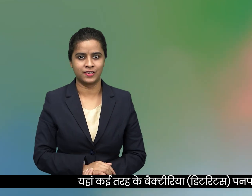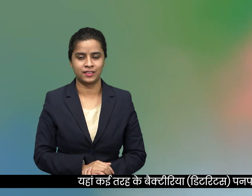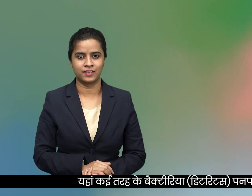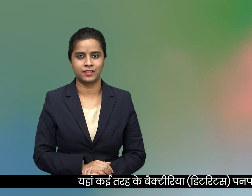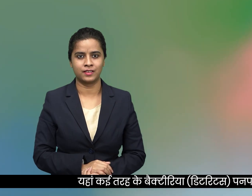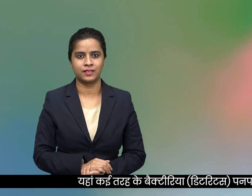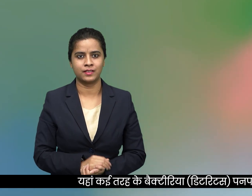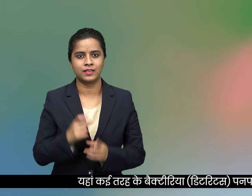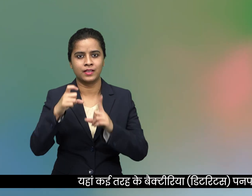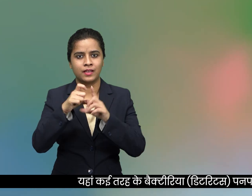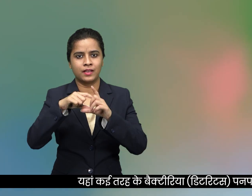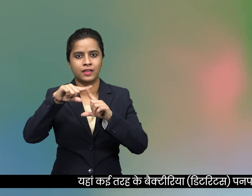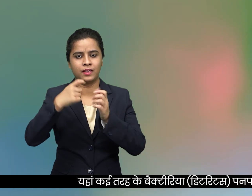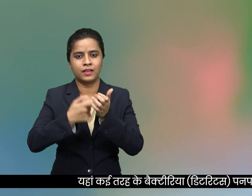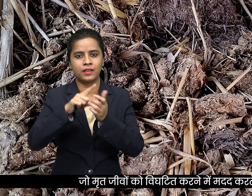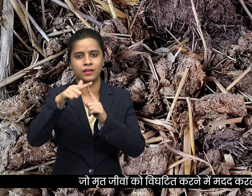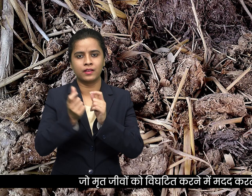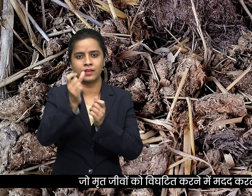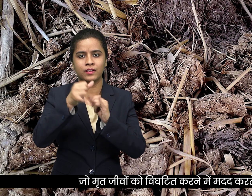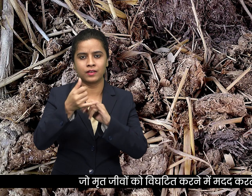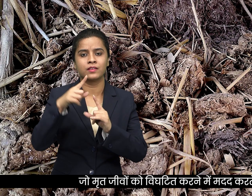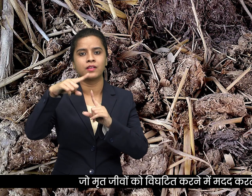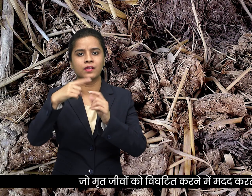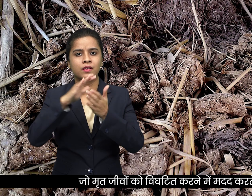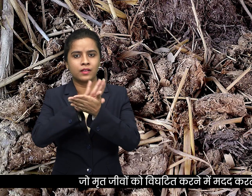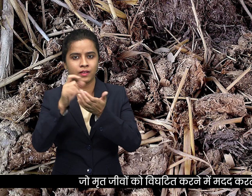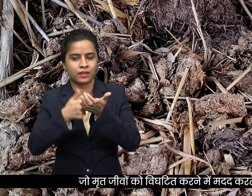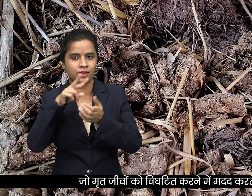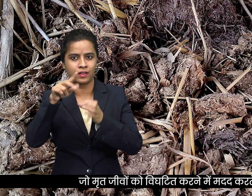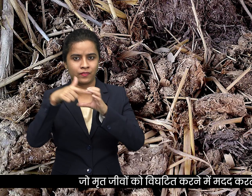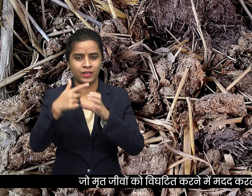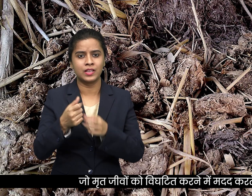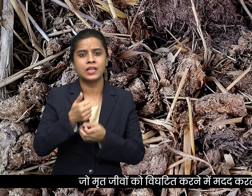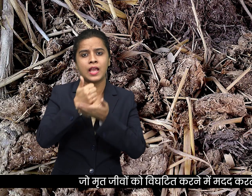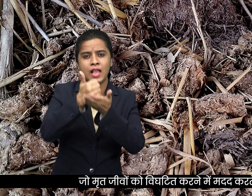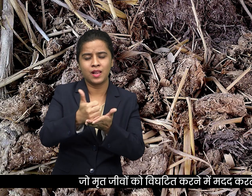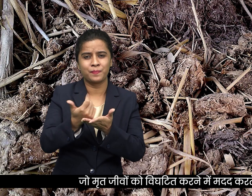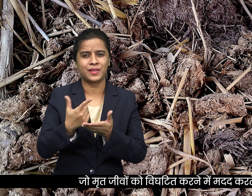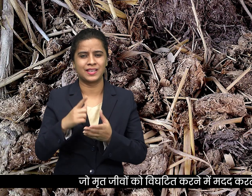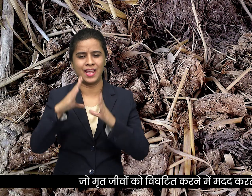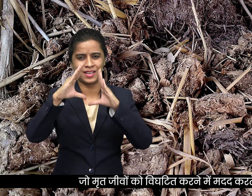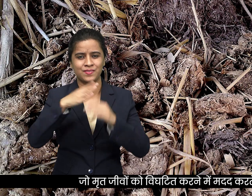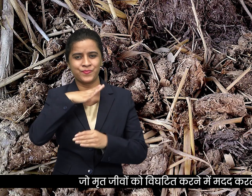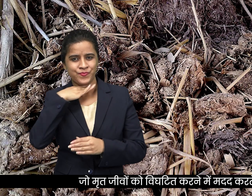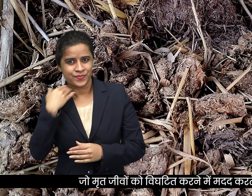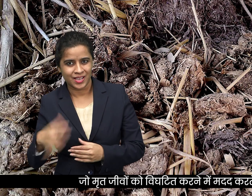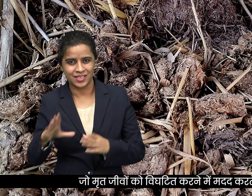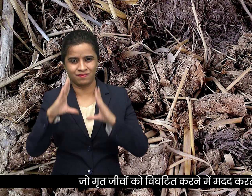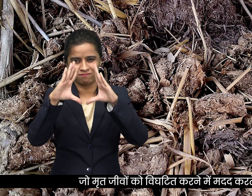डेंटेरिटस पनपते हैं जो मृत जीवों को विघटित करने में मदद करते हैं।